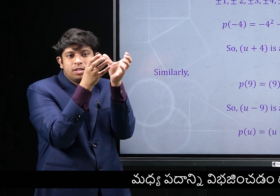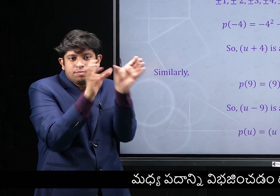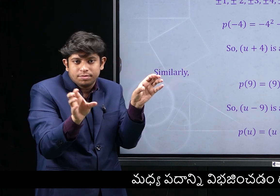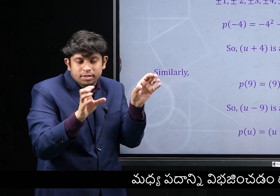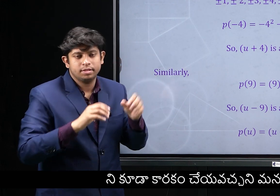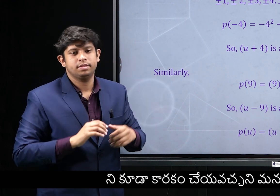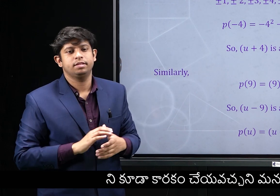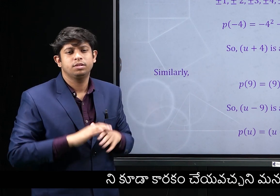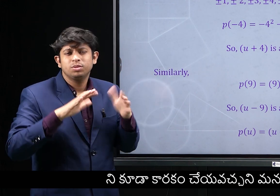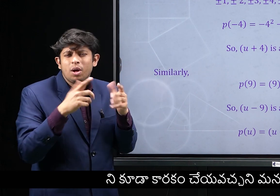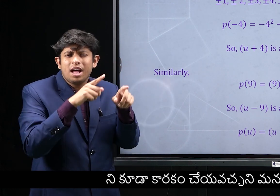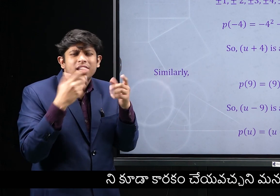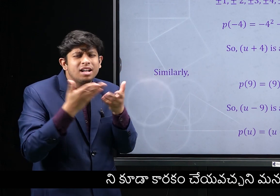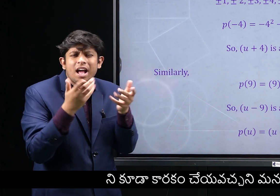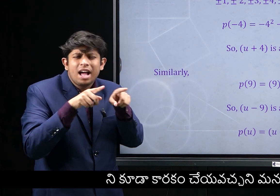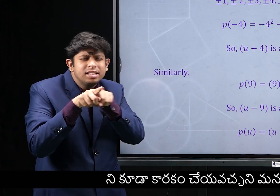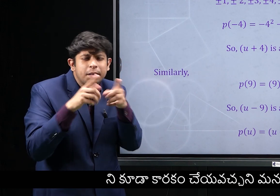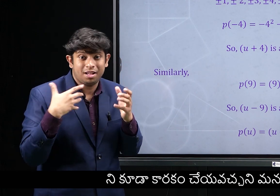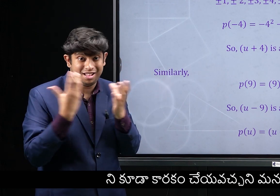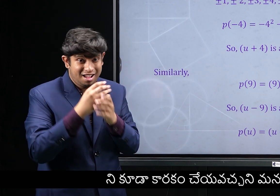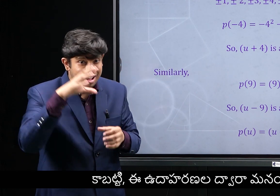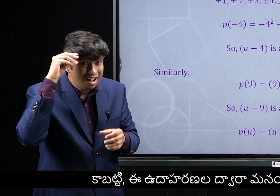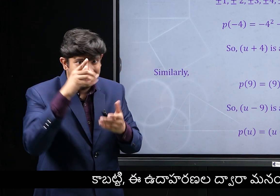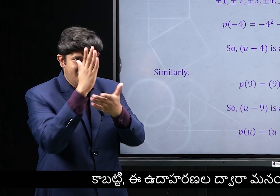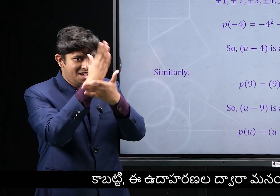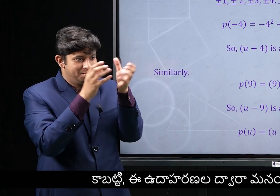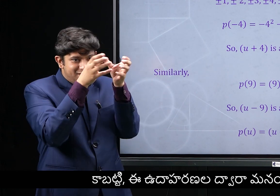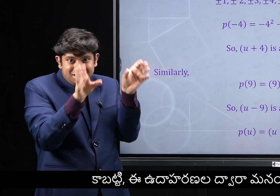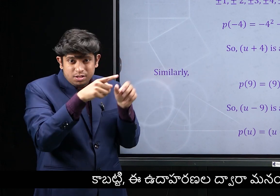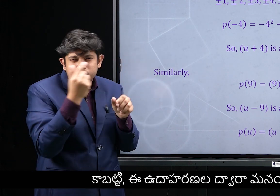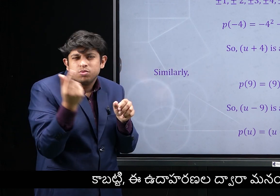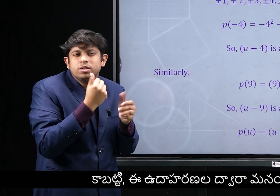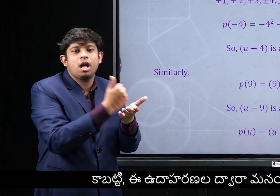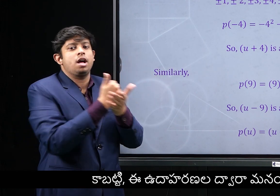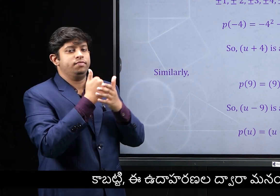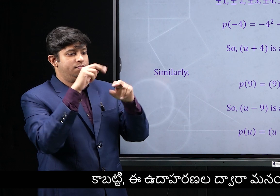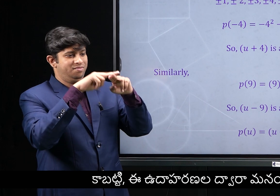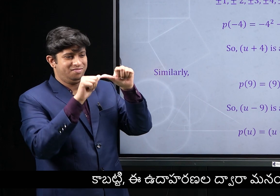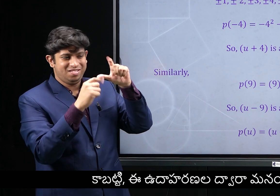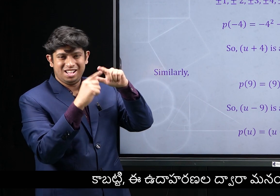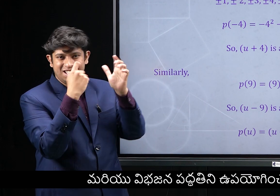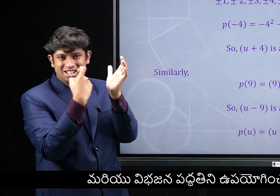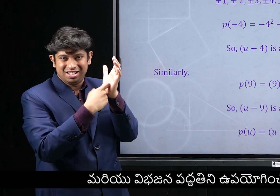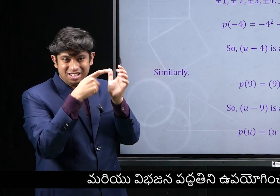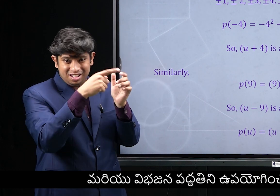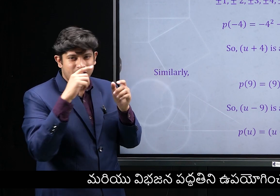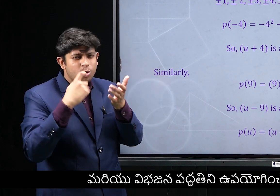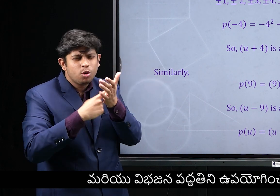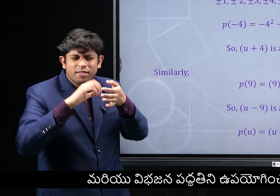× uని కూడా కారకం చేయవచ్చని మనం గమనించాలి. కాబట్టి ఈ ఉదాహరణ ద్వారా మనం కారకం సిద్ధాంతం మరియు విభజన పద్ధతిని